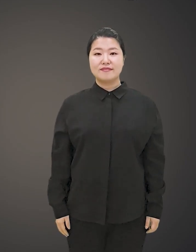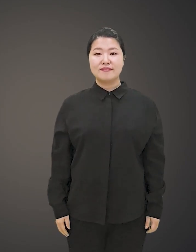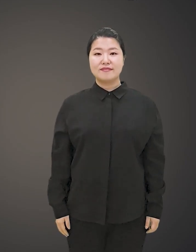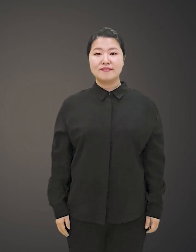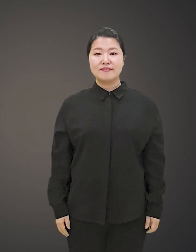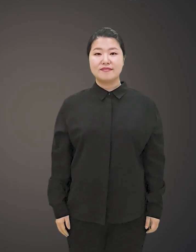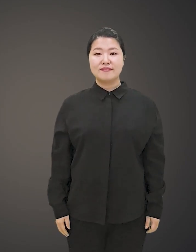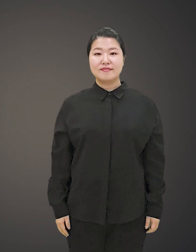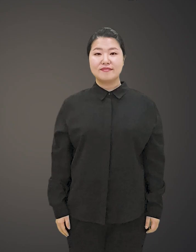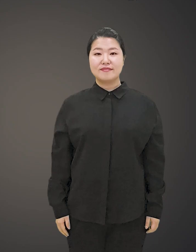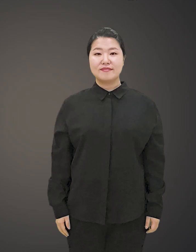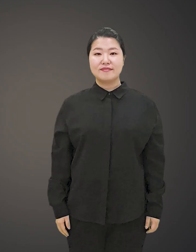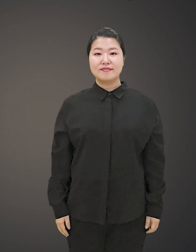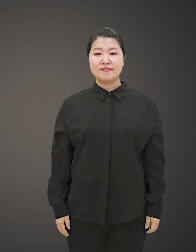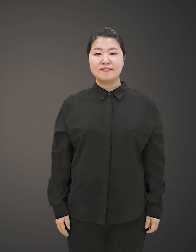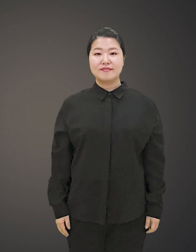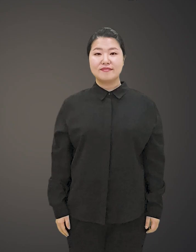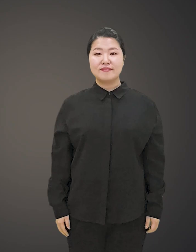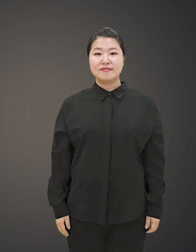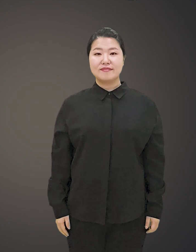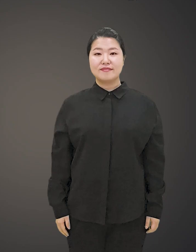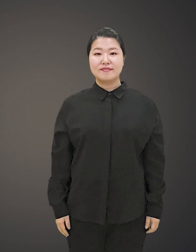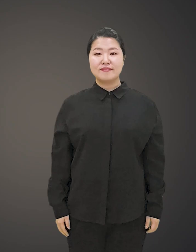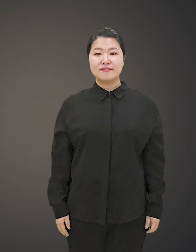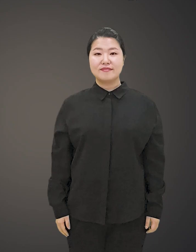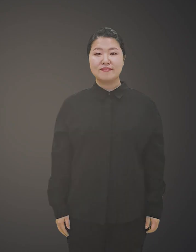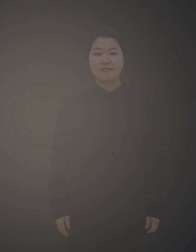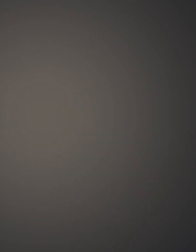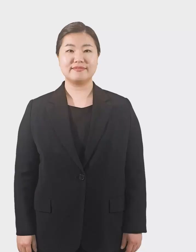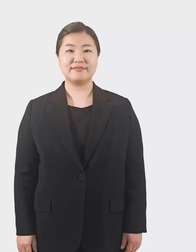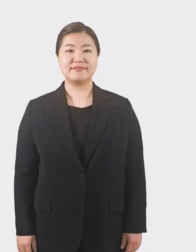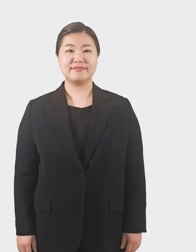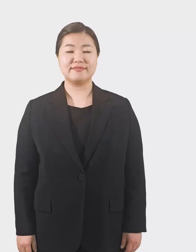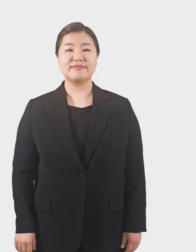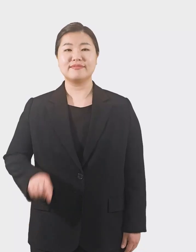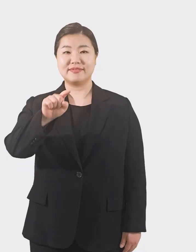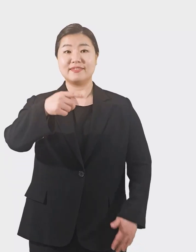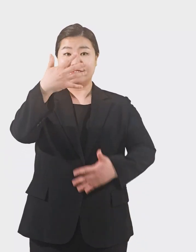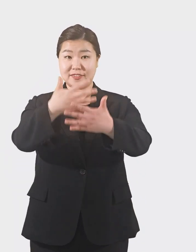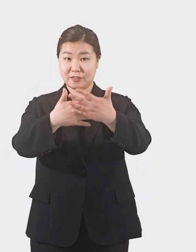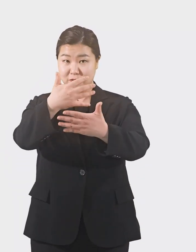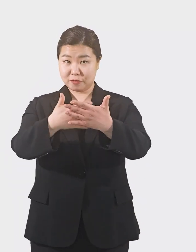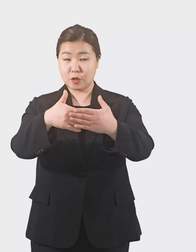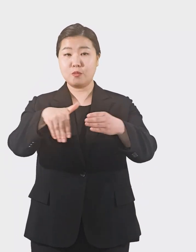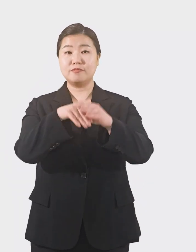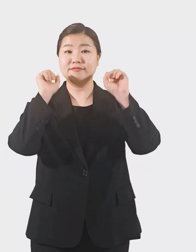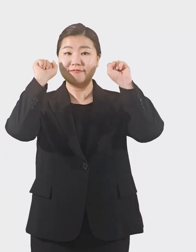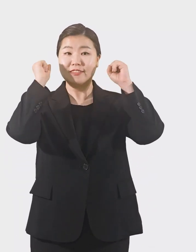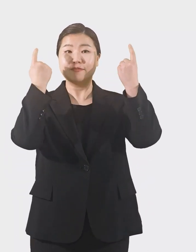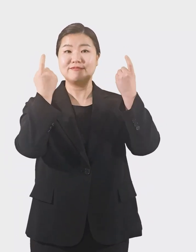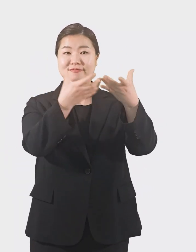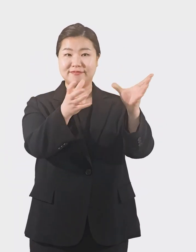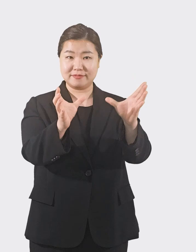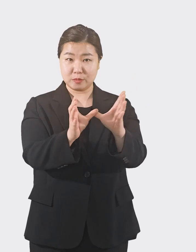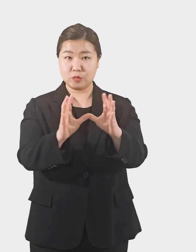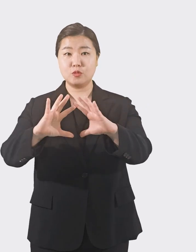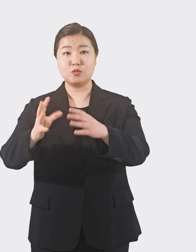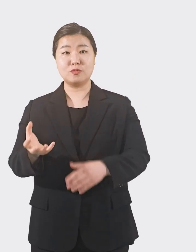그림 마르비아르. 출판사 봄볕. 본 영상은